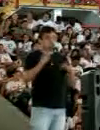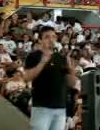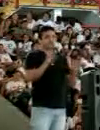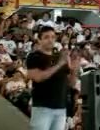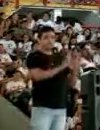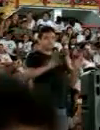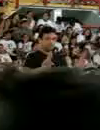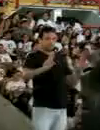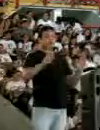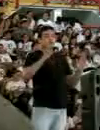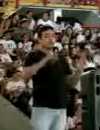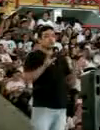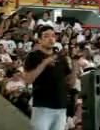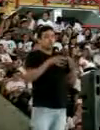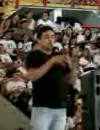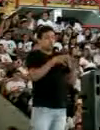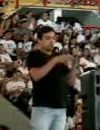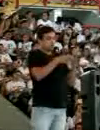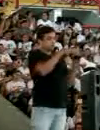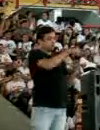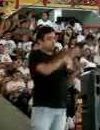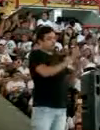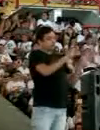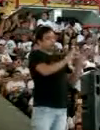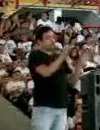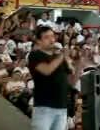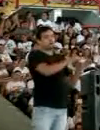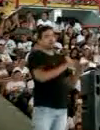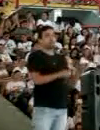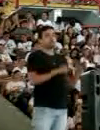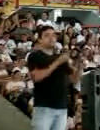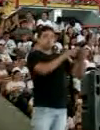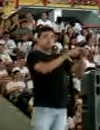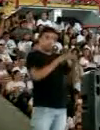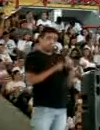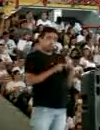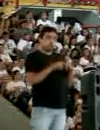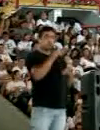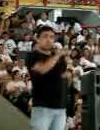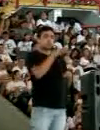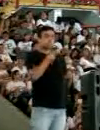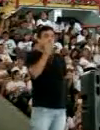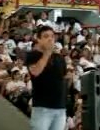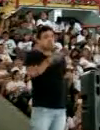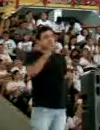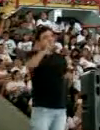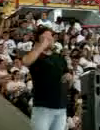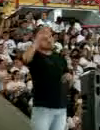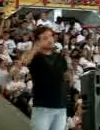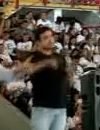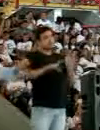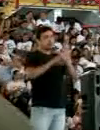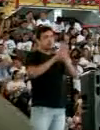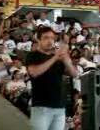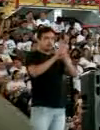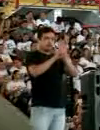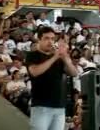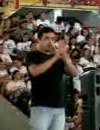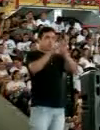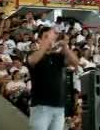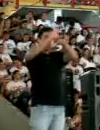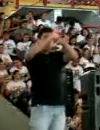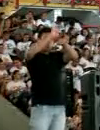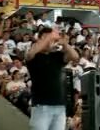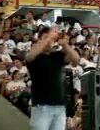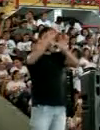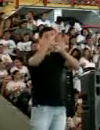sai fortalecido é o grupo de tendência liberal. E aí eles vão elaborar uma lei para alterar a